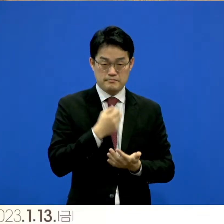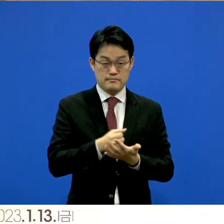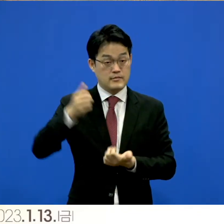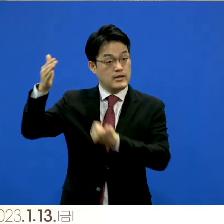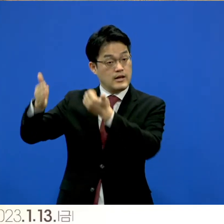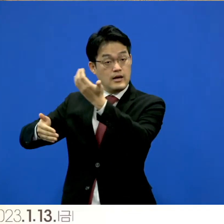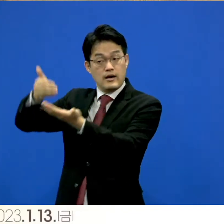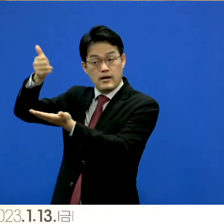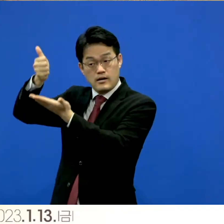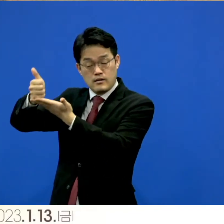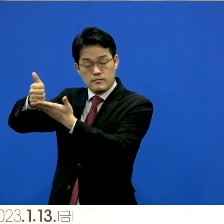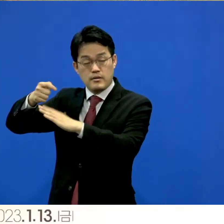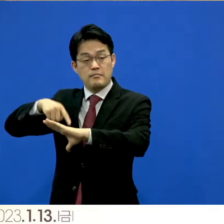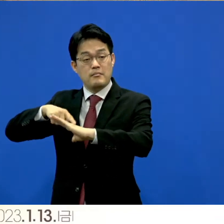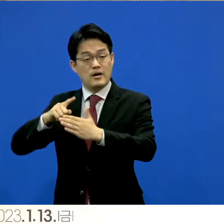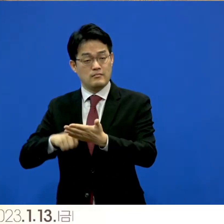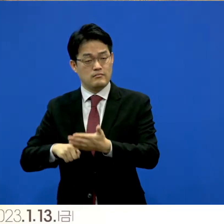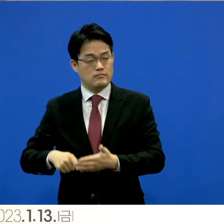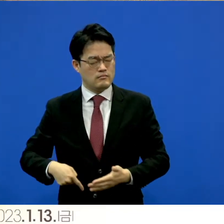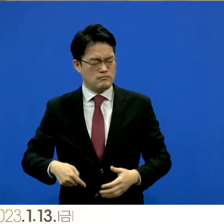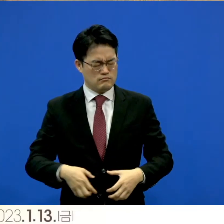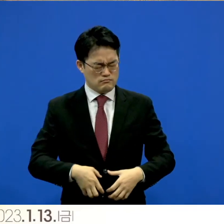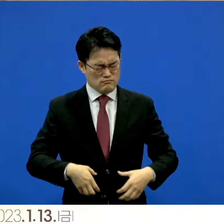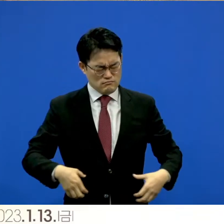하나님의 마음은 한없이 넓습니다.